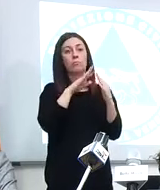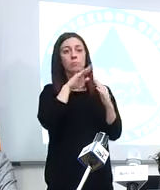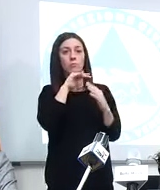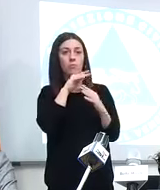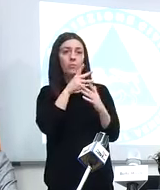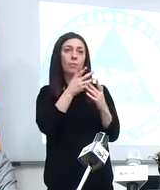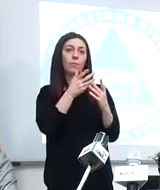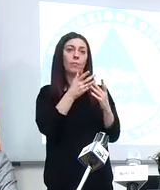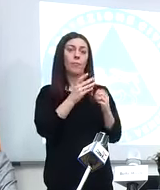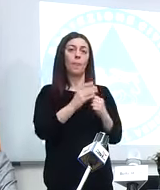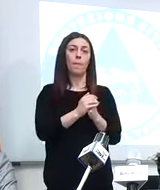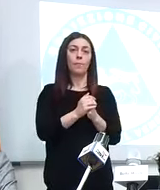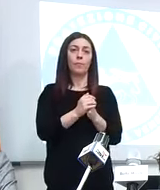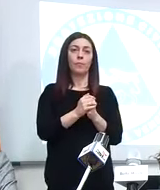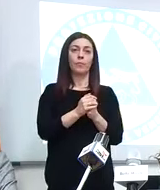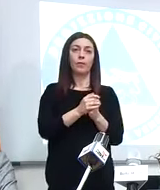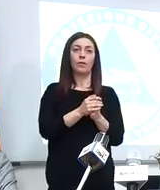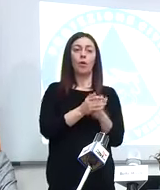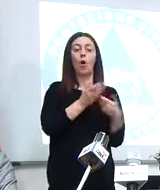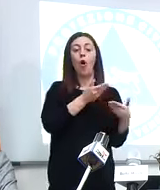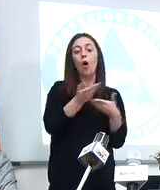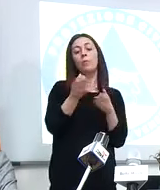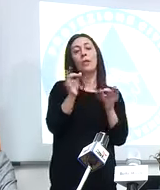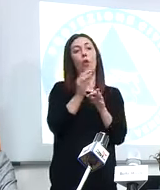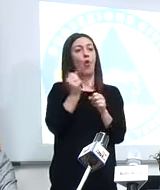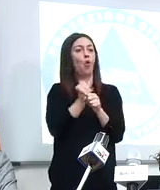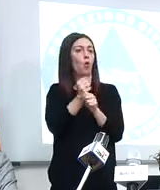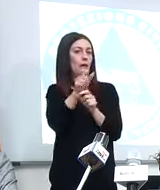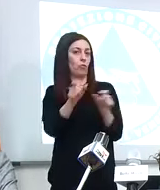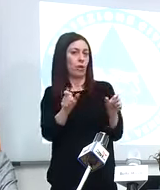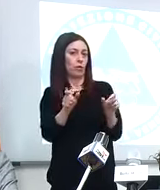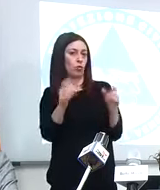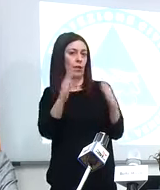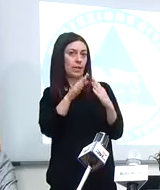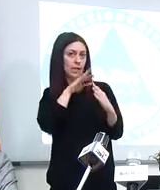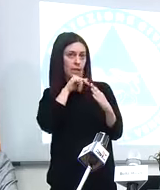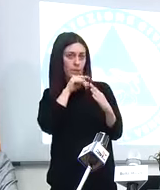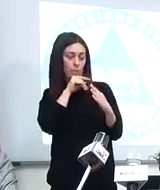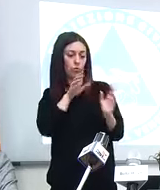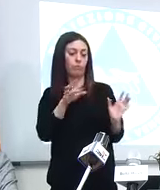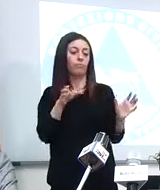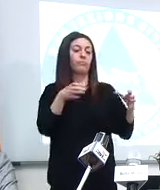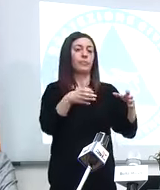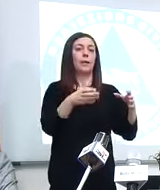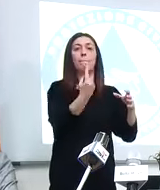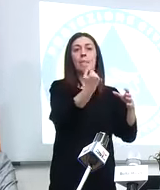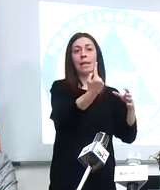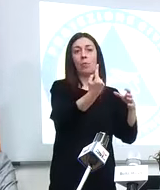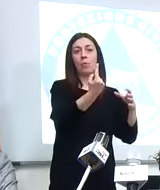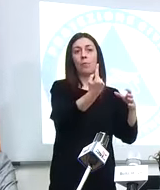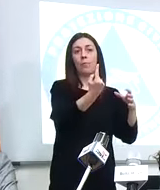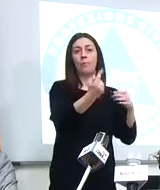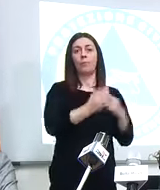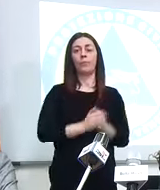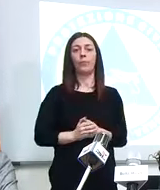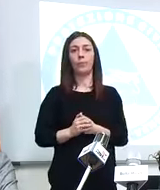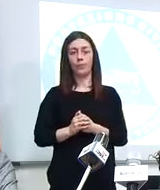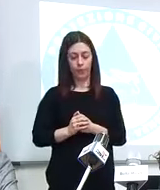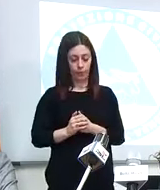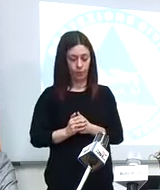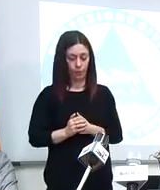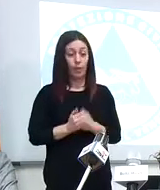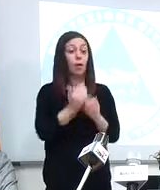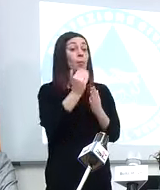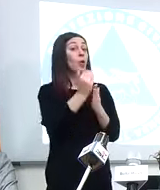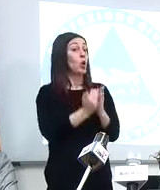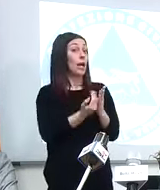ospiti oppure operatori, e quindi rientrano nella prima categoria. Il nostro piano ha avuto, come